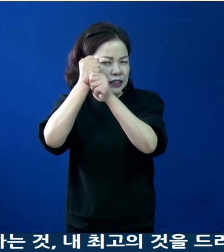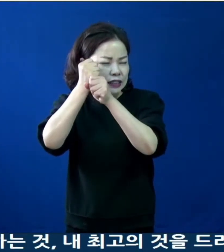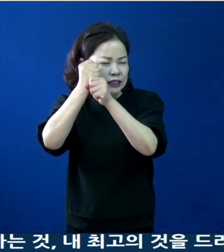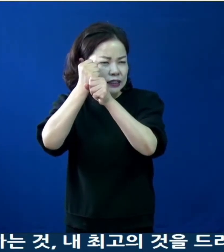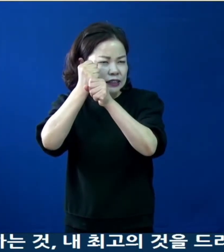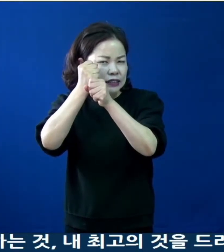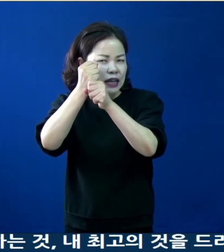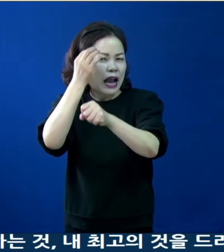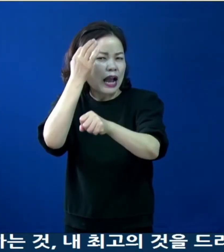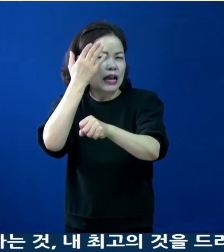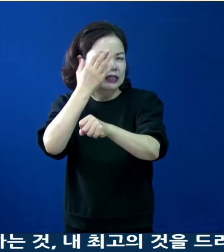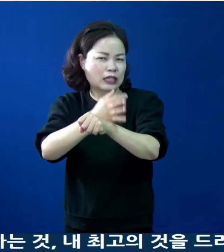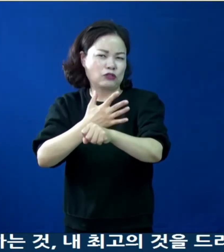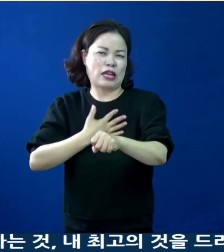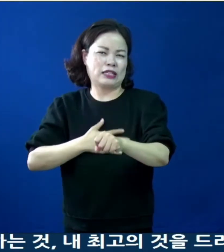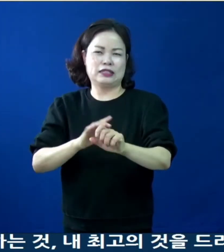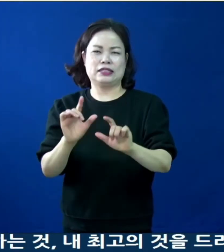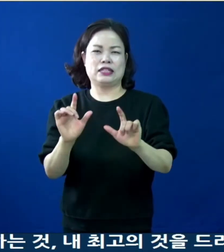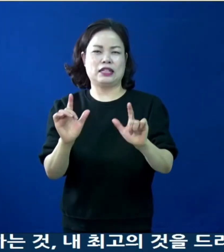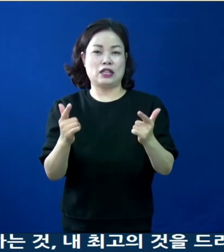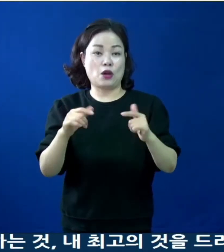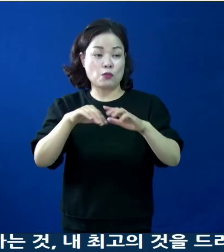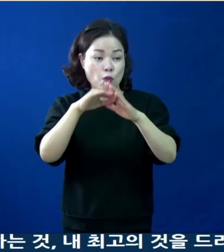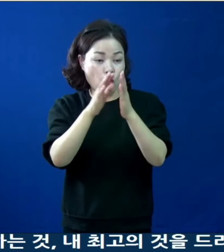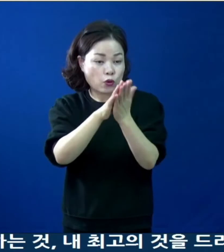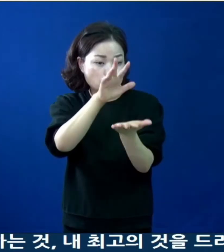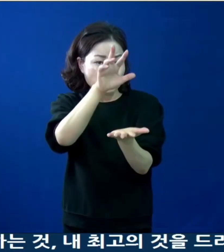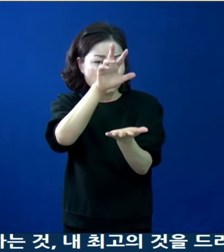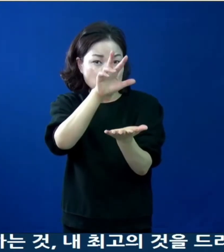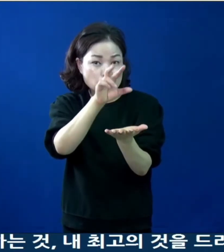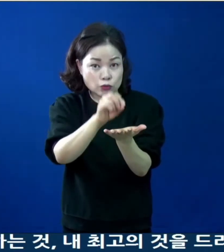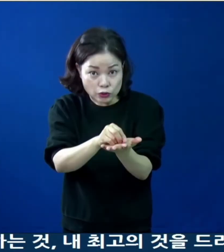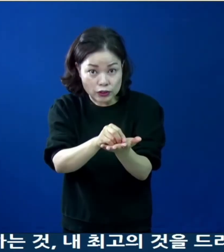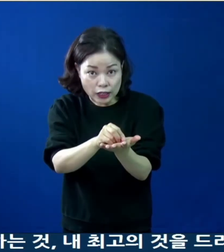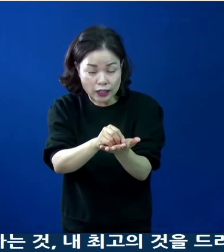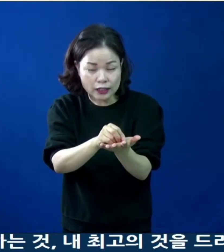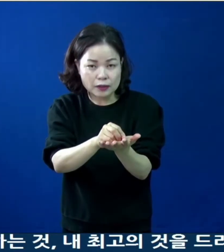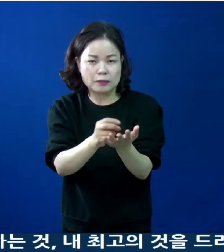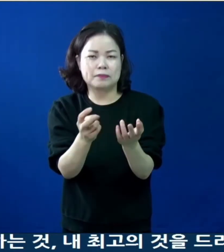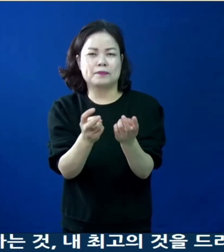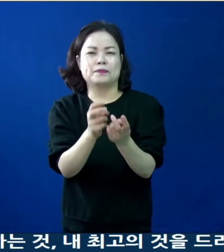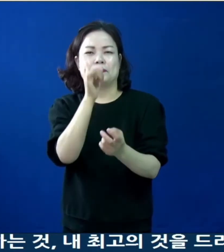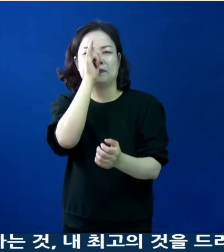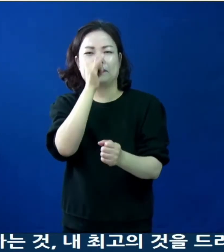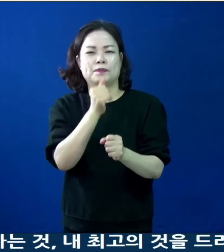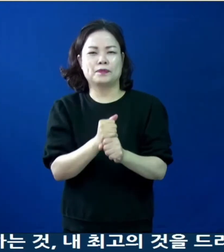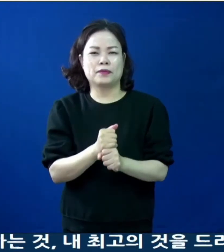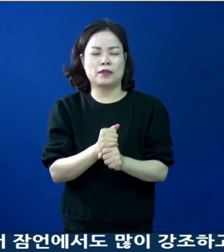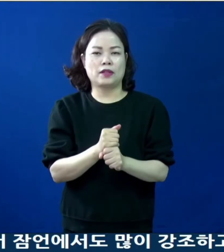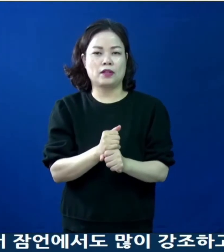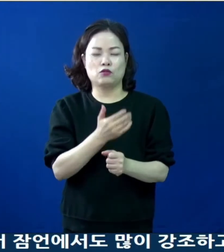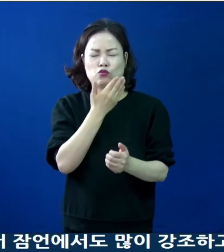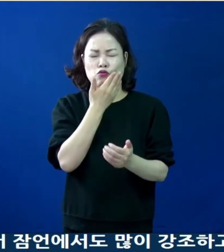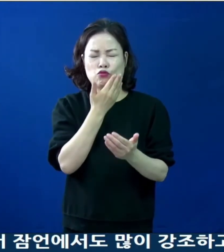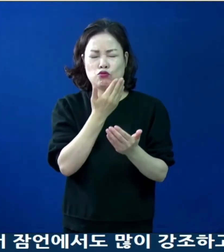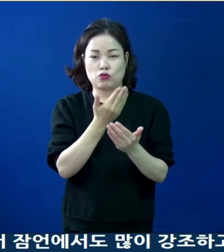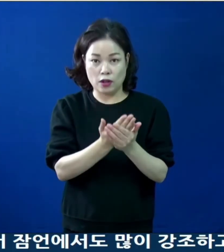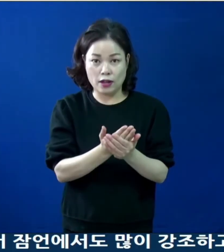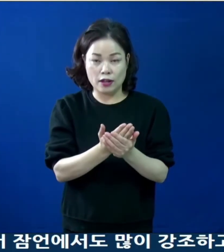아는 것이 아니라 모든 문제에 대한 해법의 의미를 가집니다. 굉장히 중요한 개념입니다.